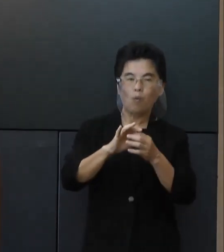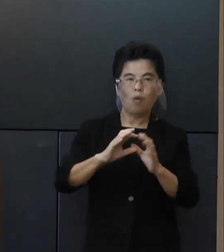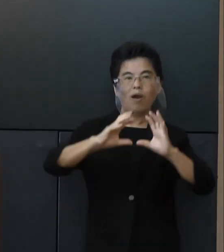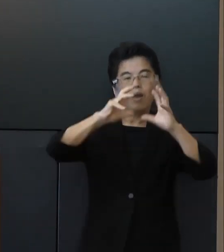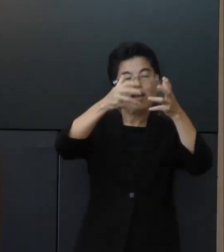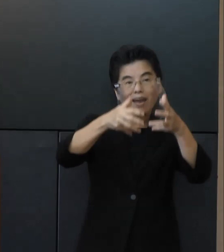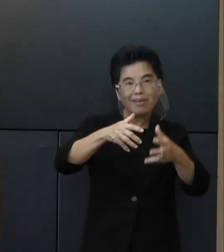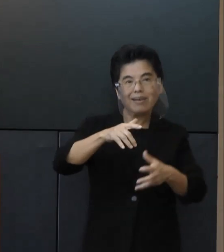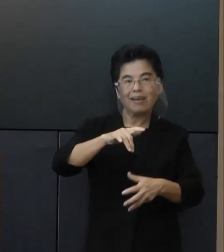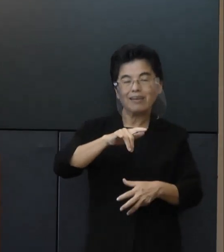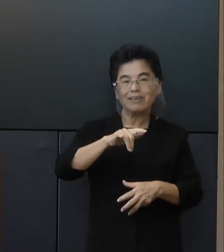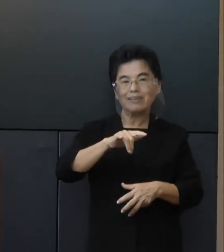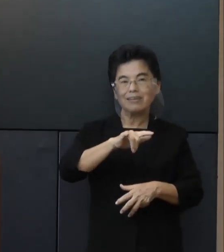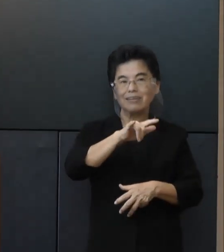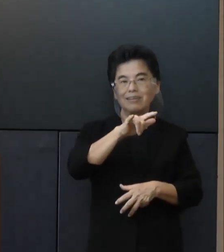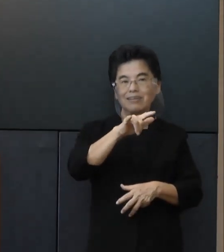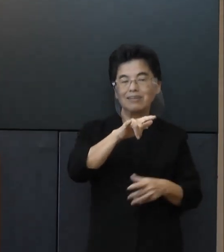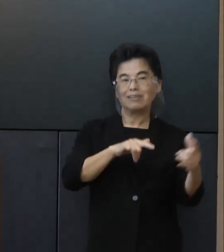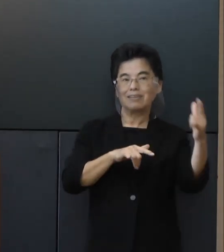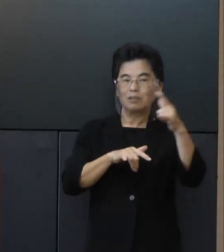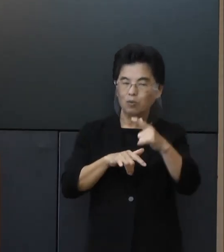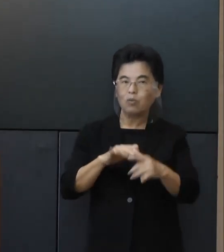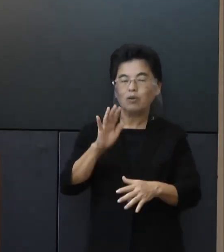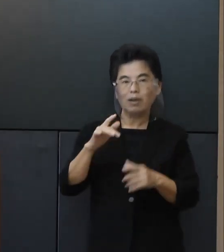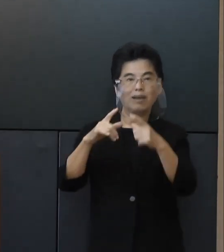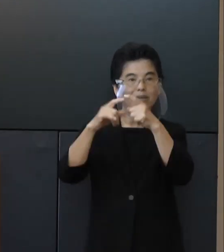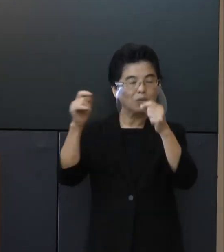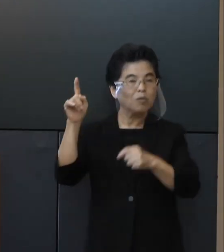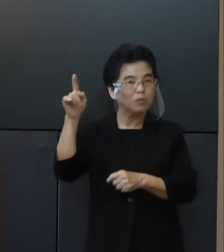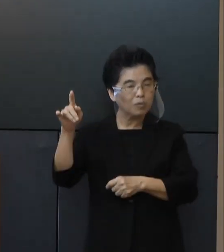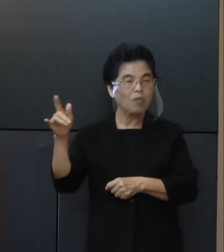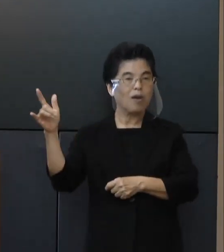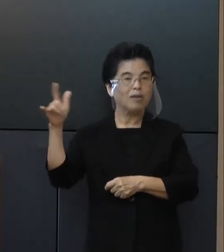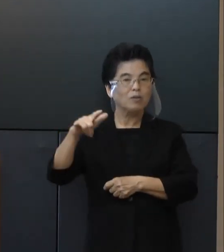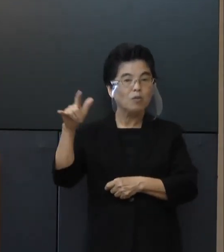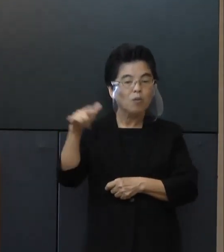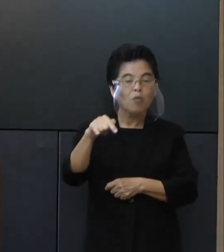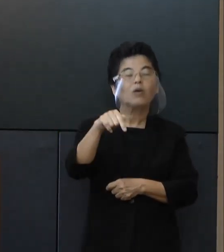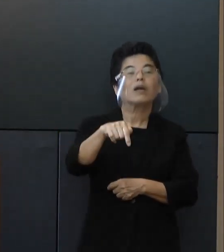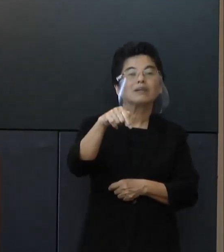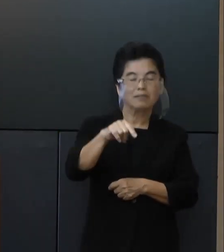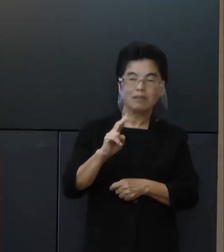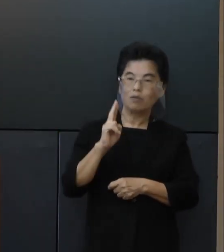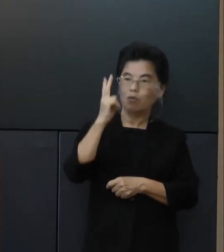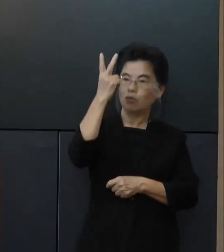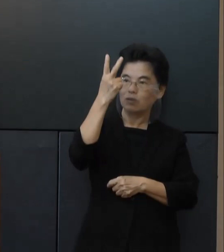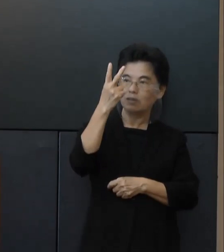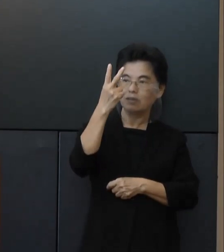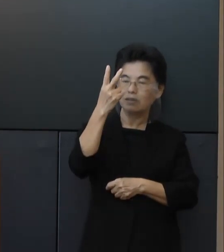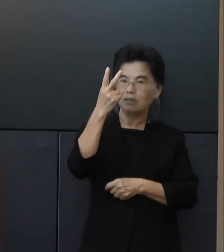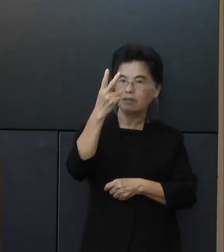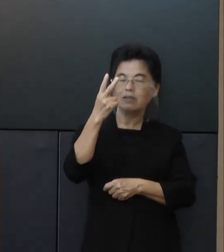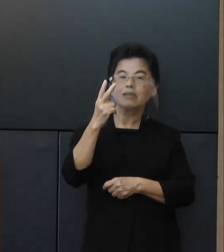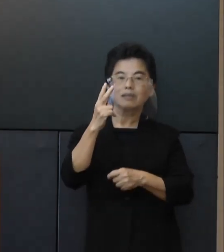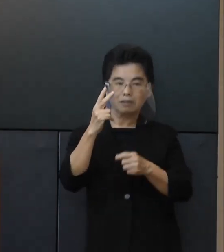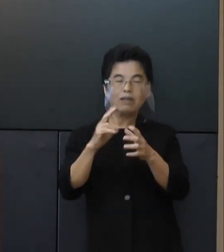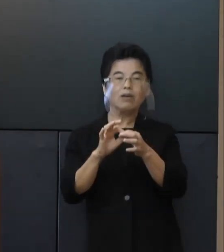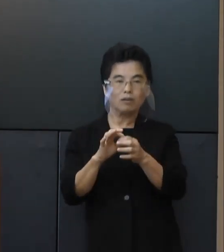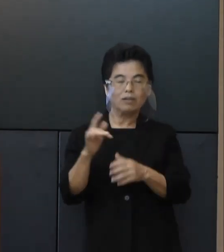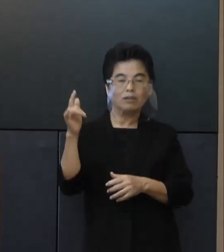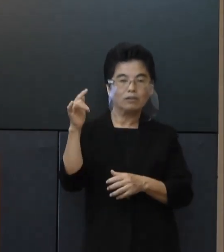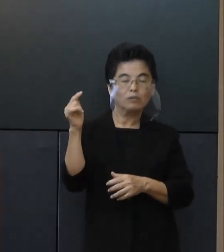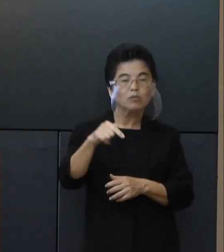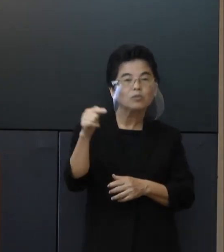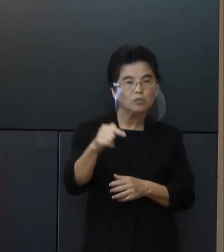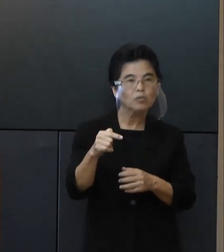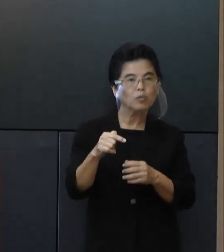行がおそらくできない状況で、日本本土からの旅行先ディスティネーションとしての沖縄の注目度が高まっているんじゃないかという指